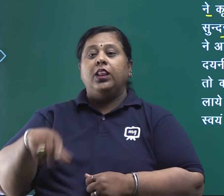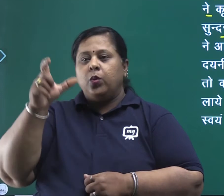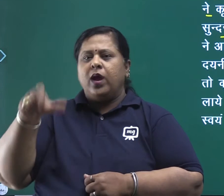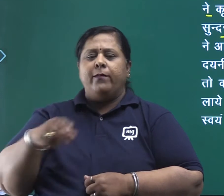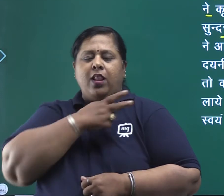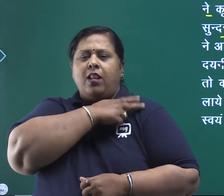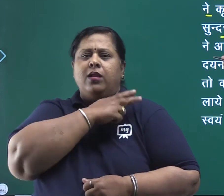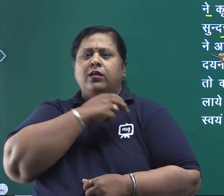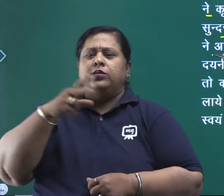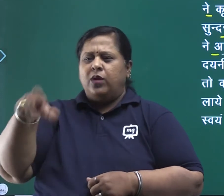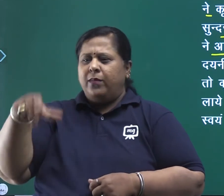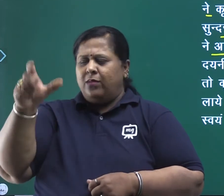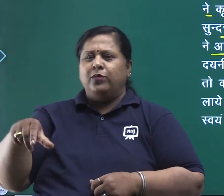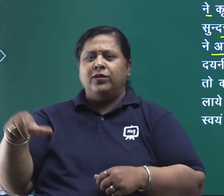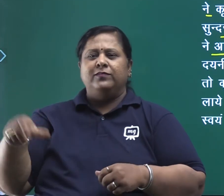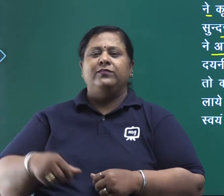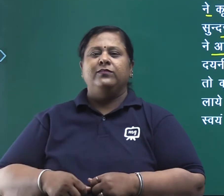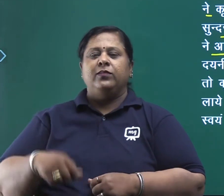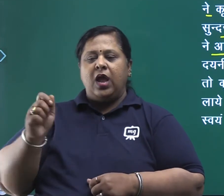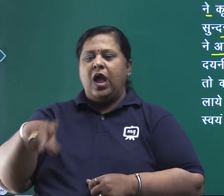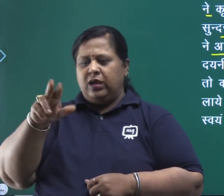द्वारपाल ने आकर